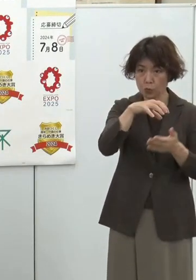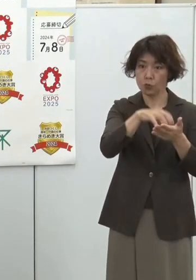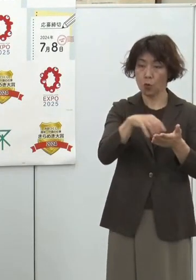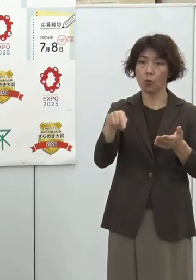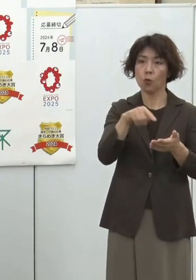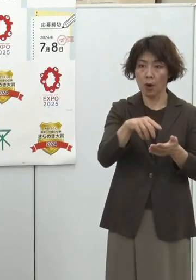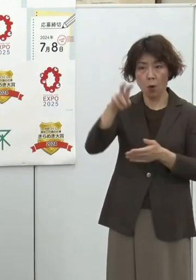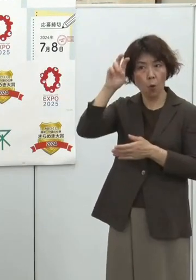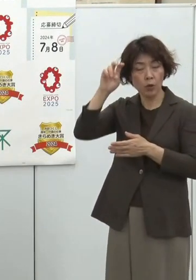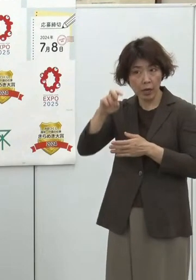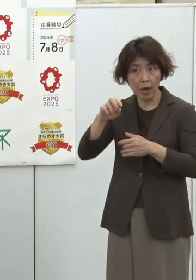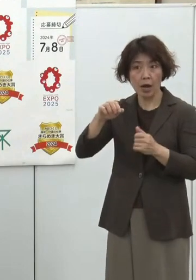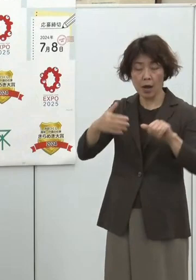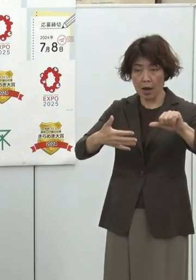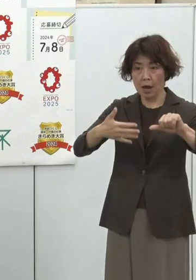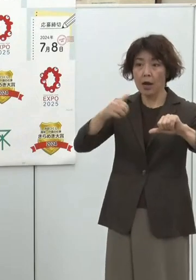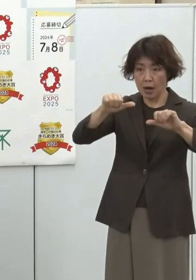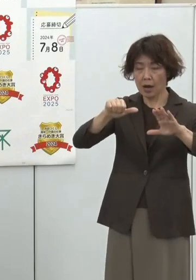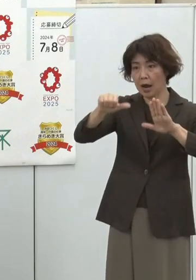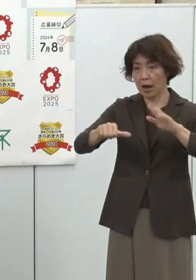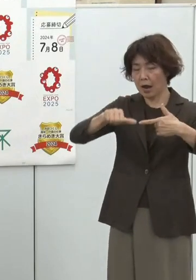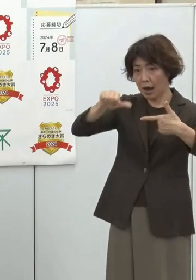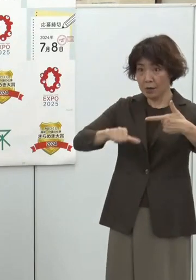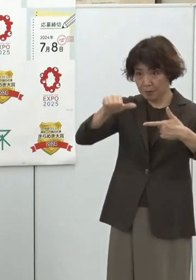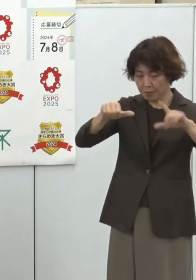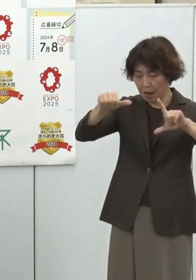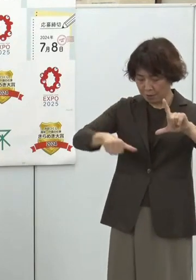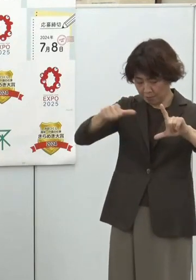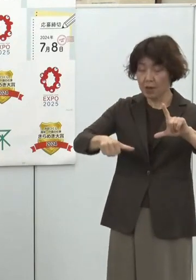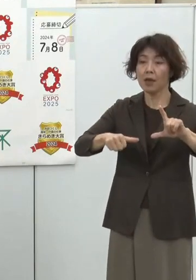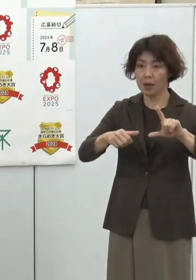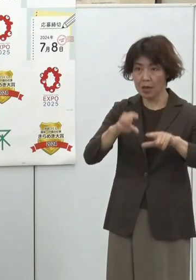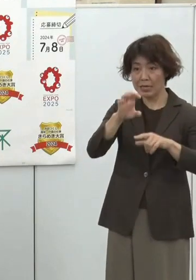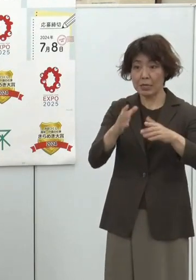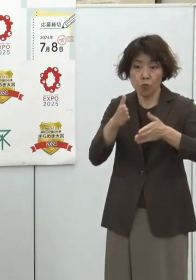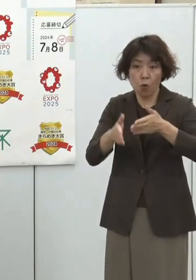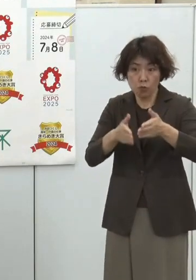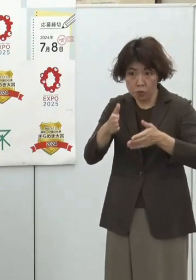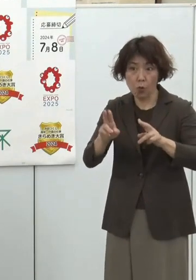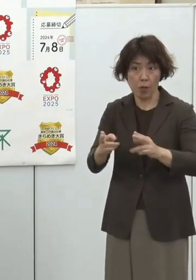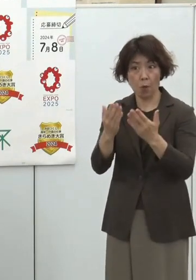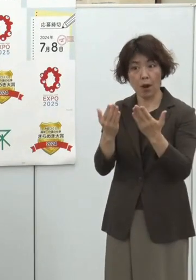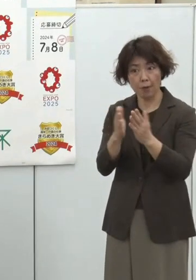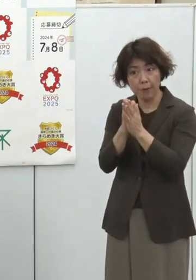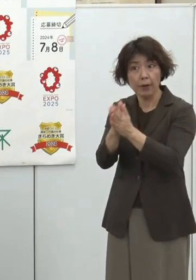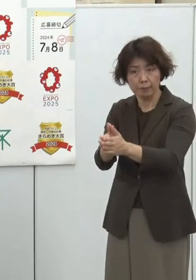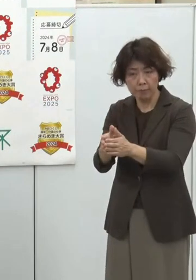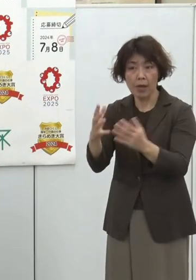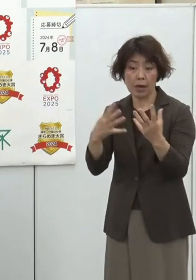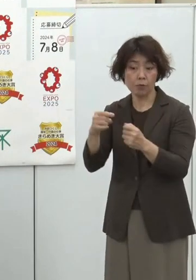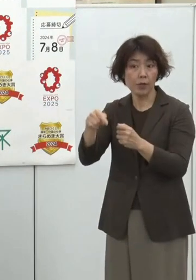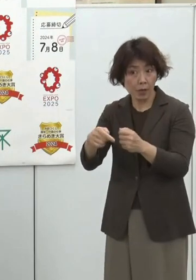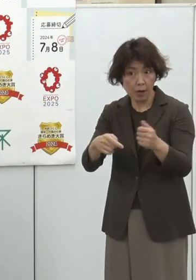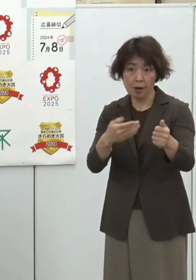ニメ声優&e スポーツ専門学校にご協力いただきまして、学生が受賞者に直接取材を行い漫